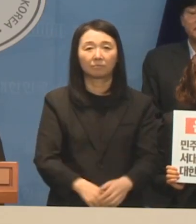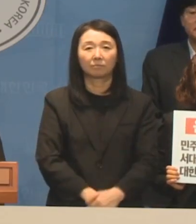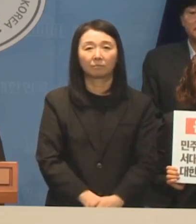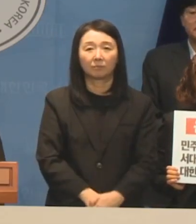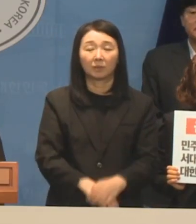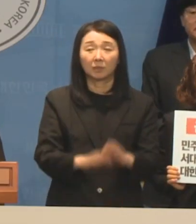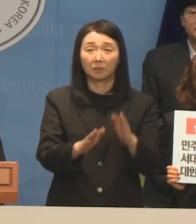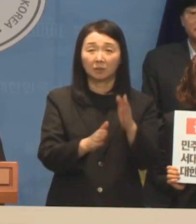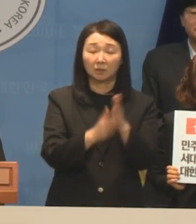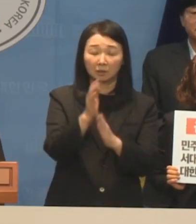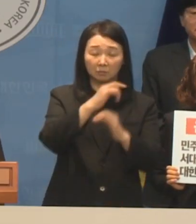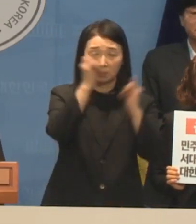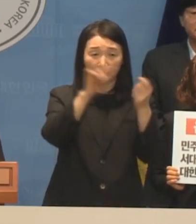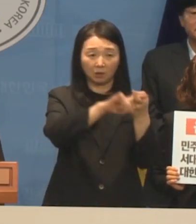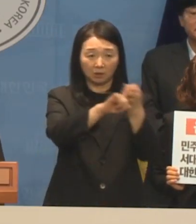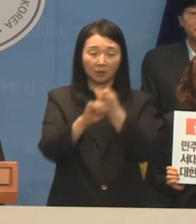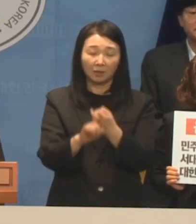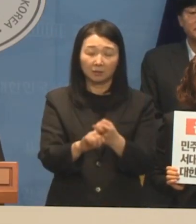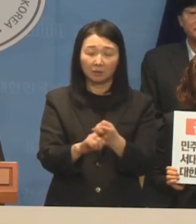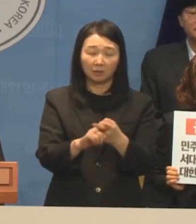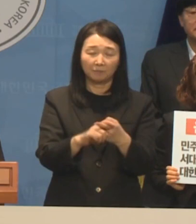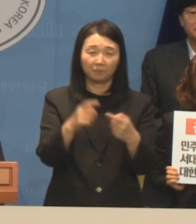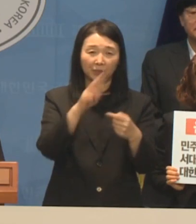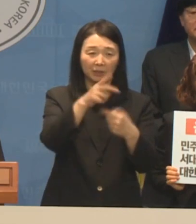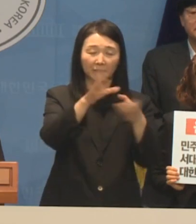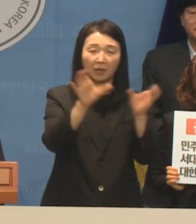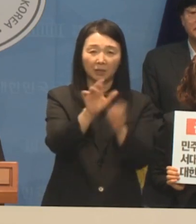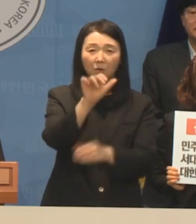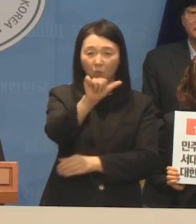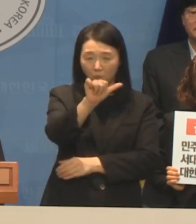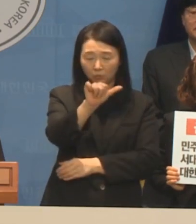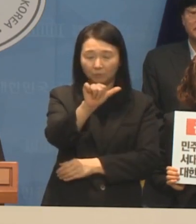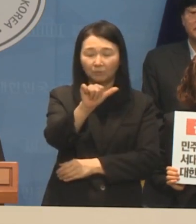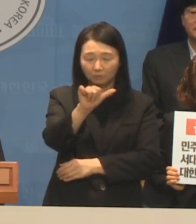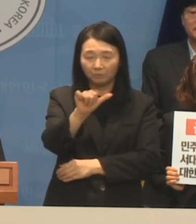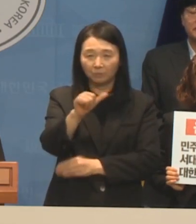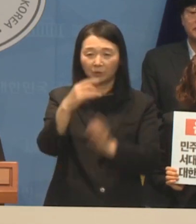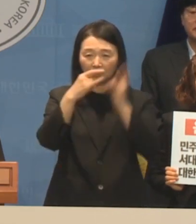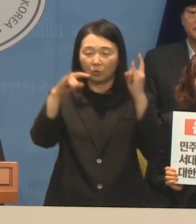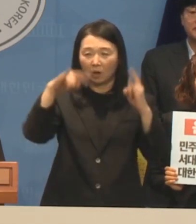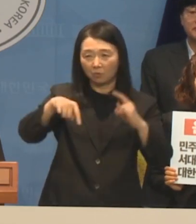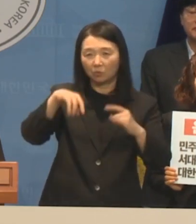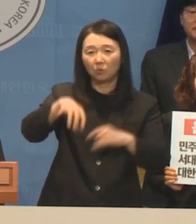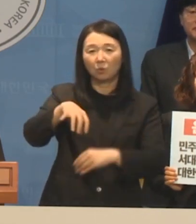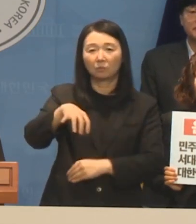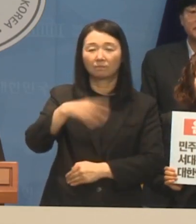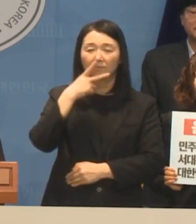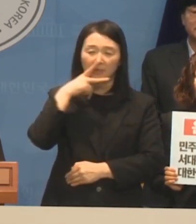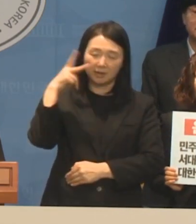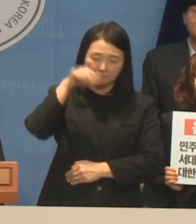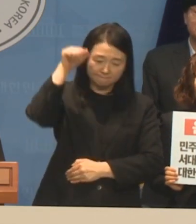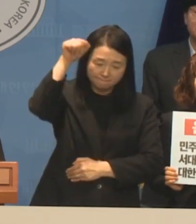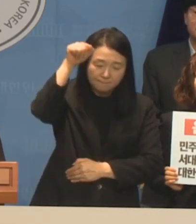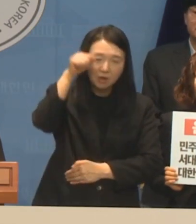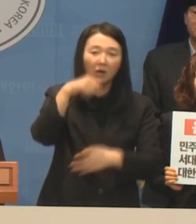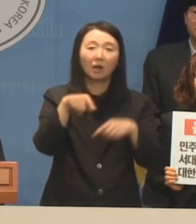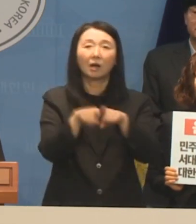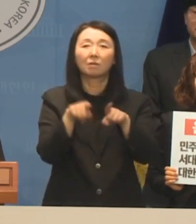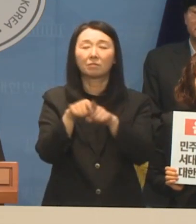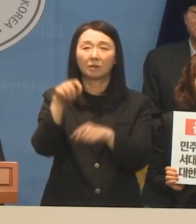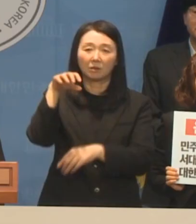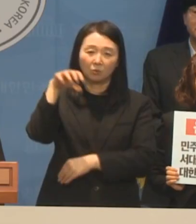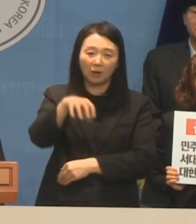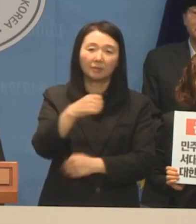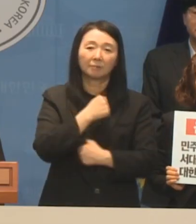현재 시민사회단체와 야5당도 광화문 청막 농성장에서 단식 투쟁까지 병행하며